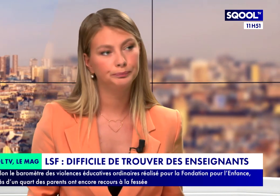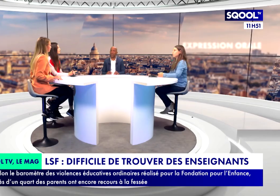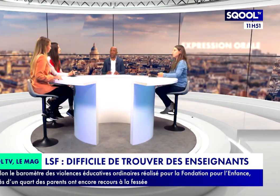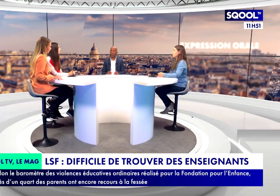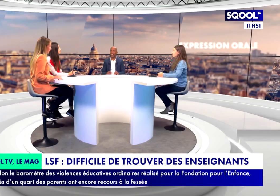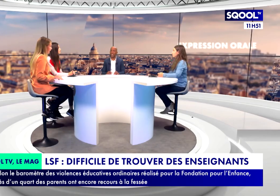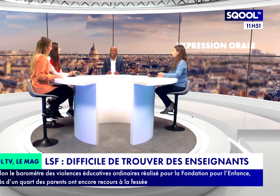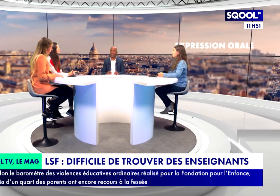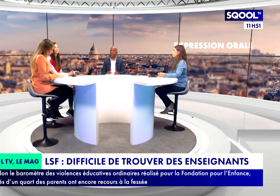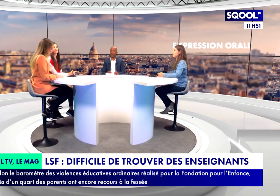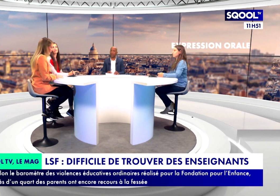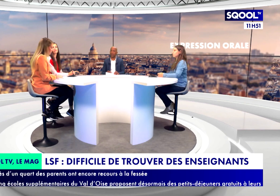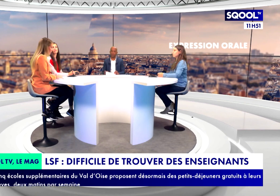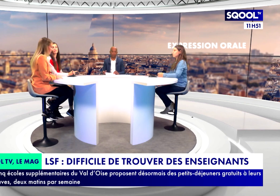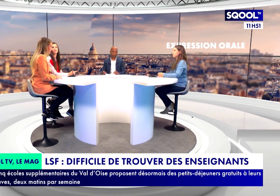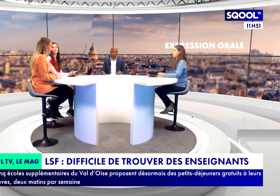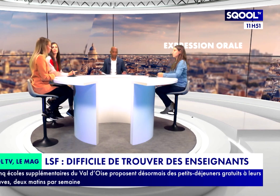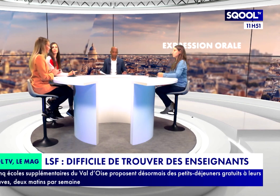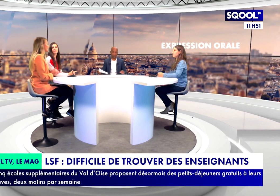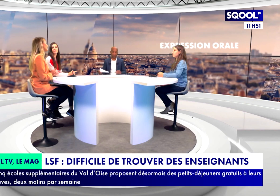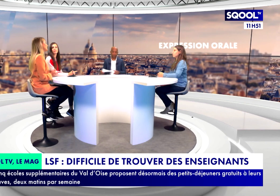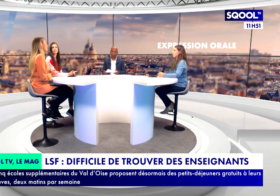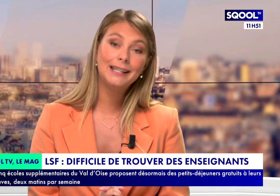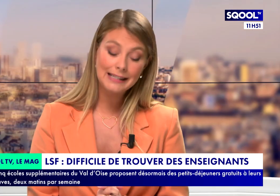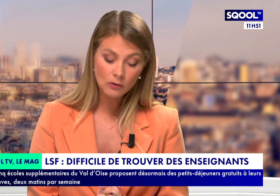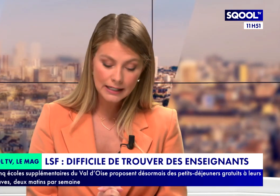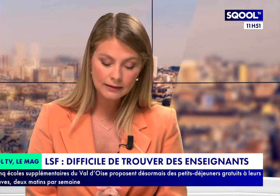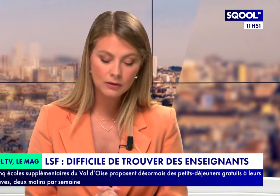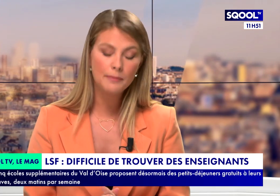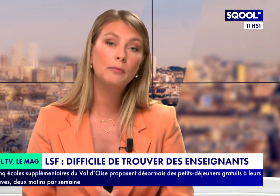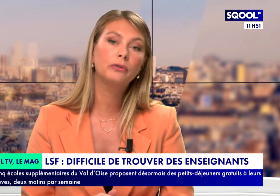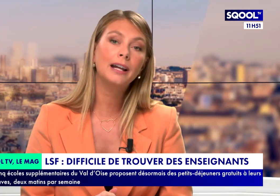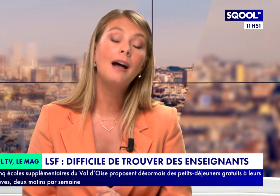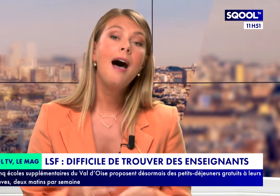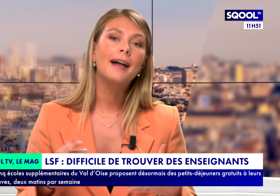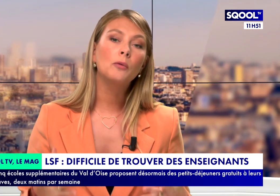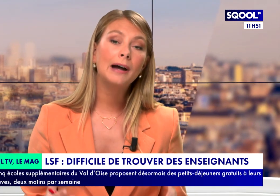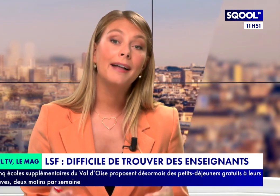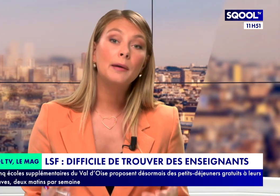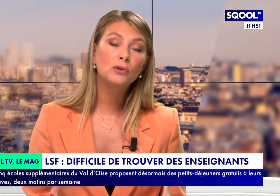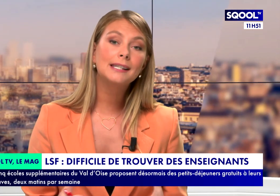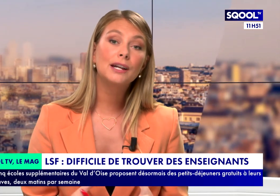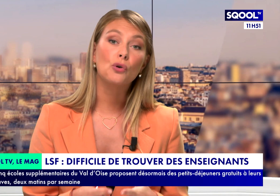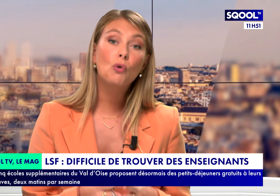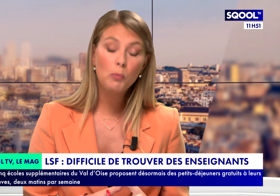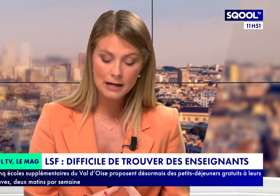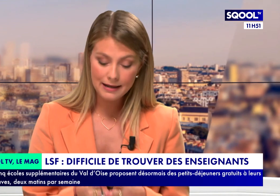quelques difficultés ? Ah oui, notamment celle de trouver des enseignants et des encadrants capables d'offrir un apprentissage complet et